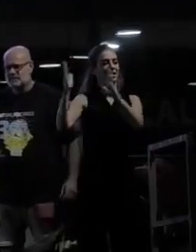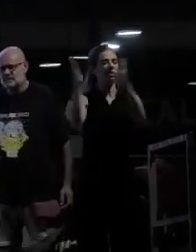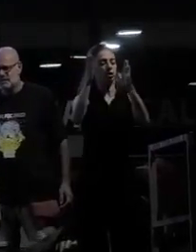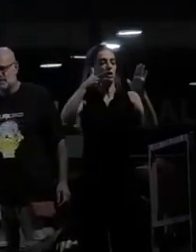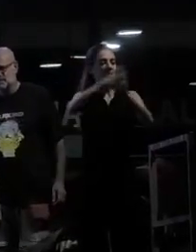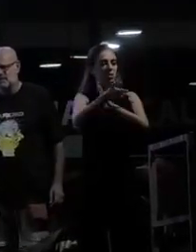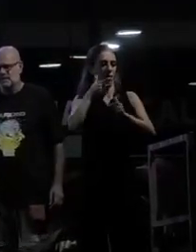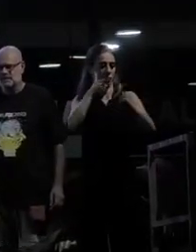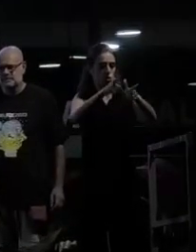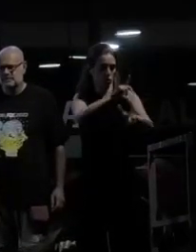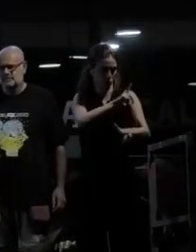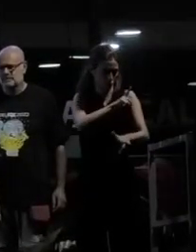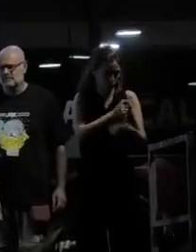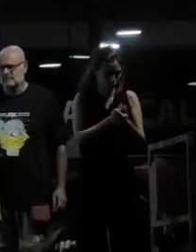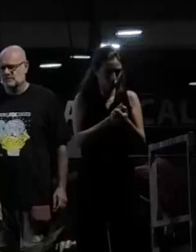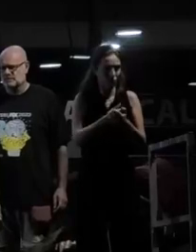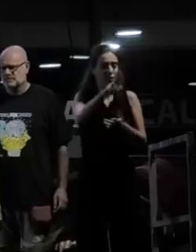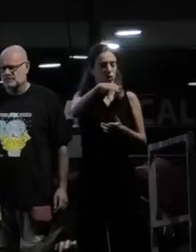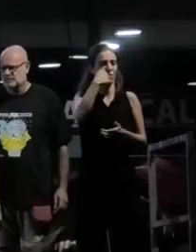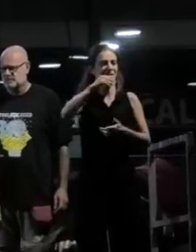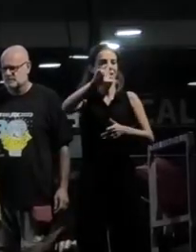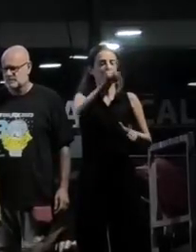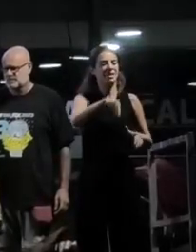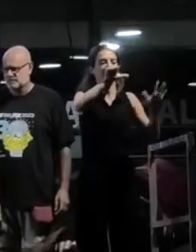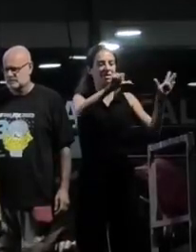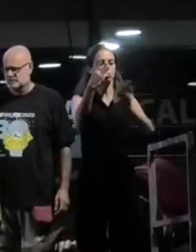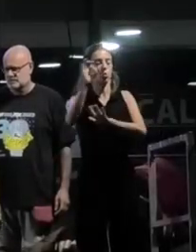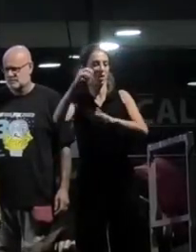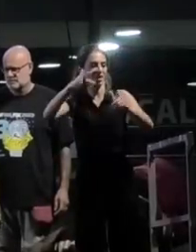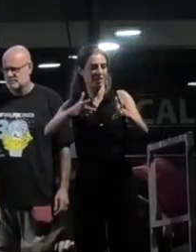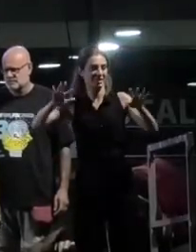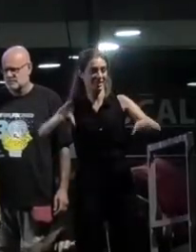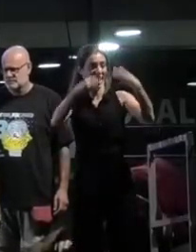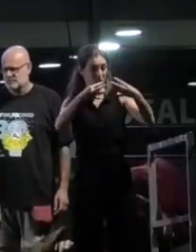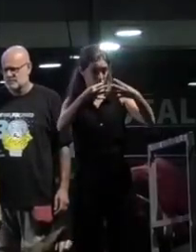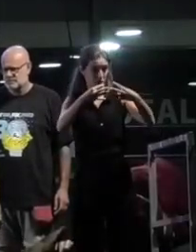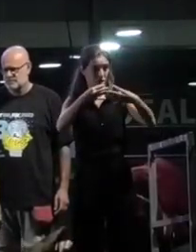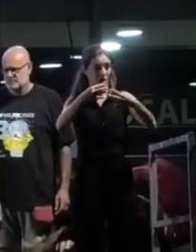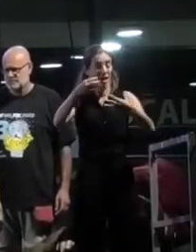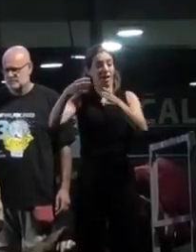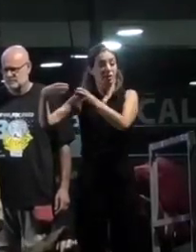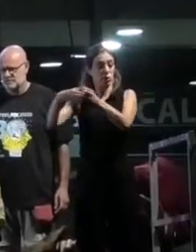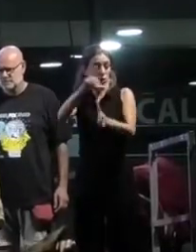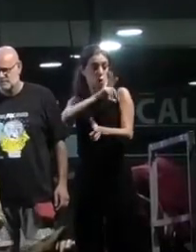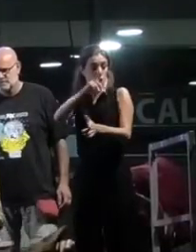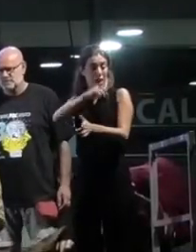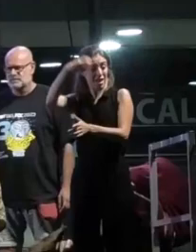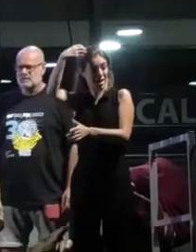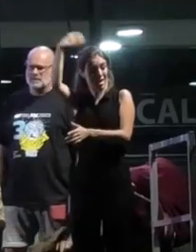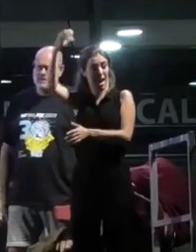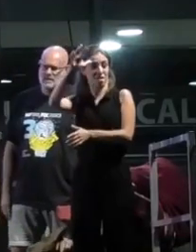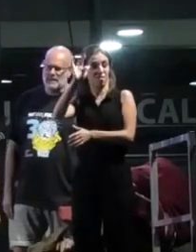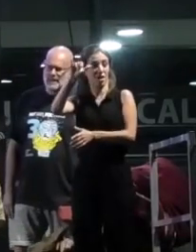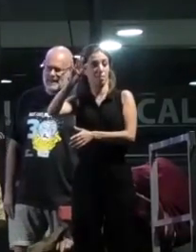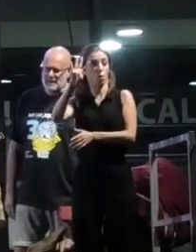Cambrils. Es tracta del setge del 1640, quan les tropes del rei Felip IV van assetjar la nostra